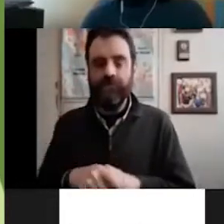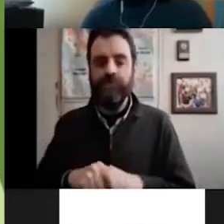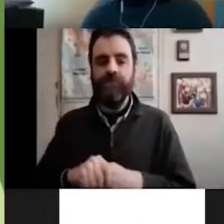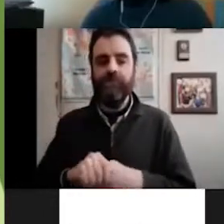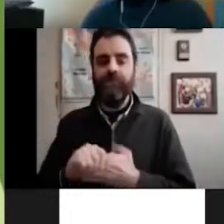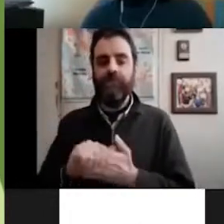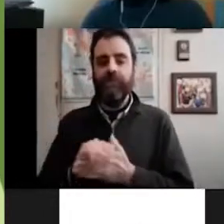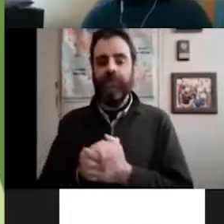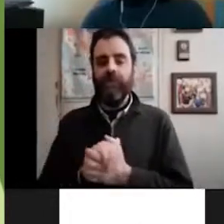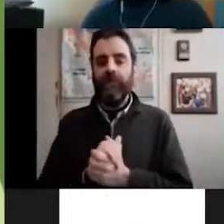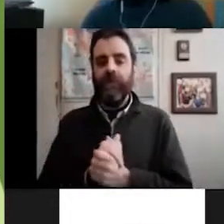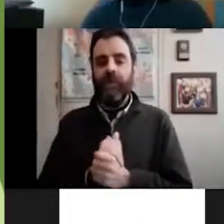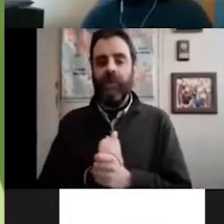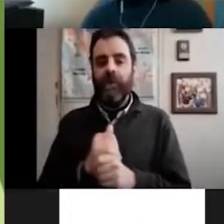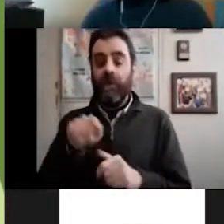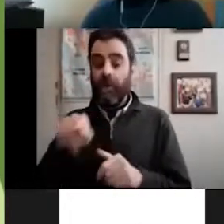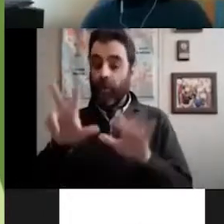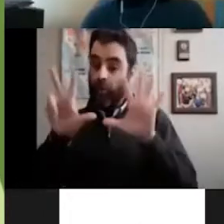media,